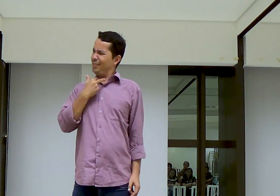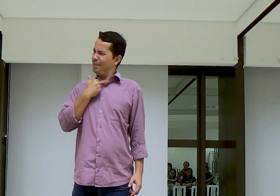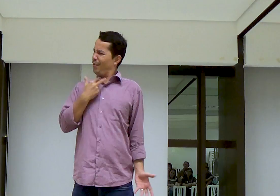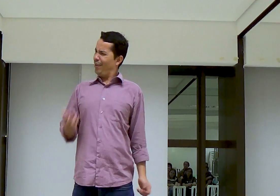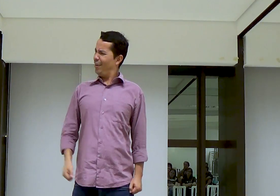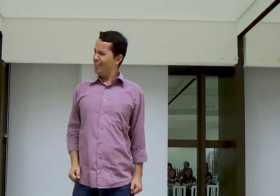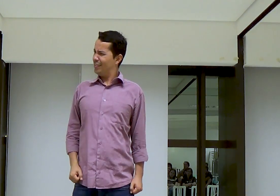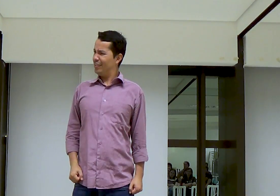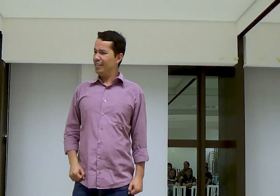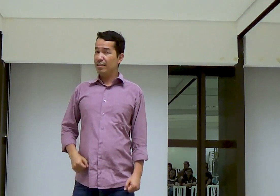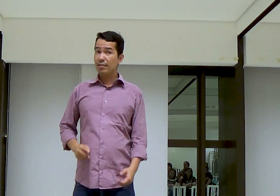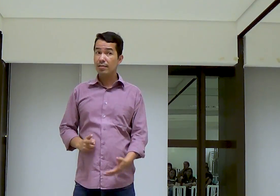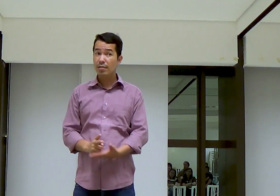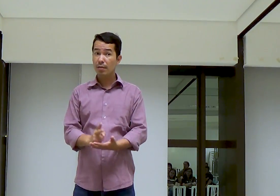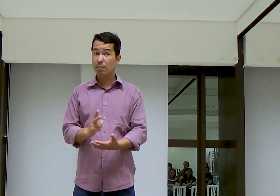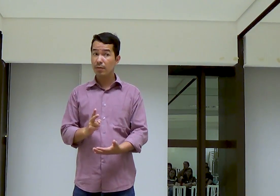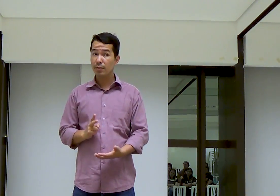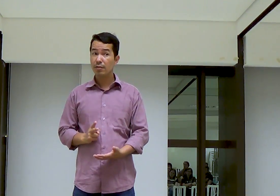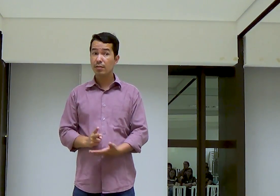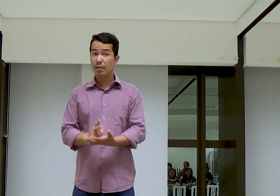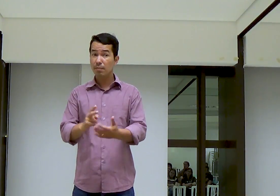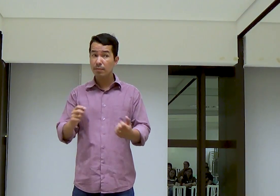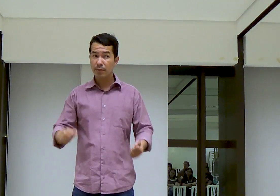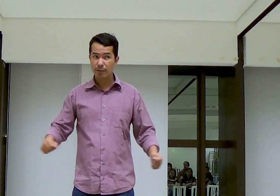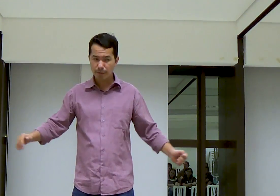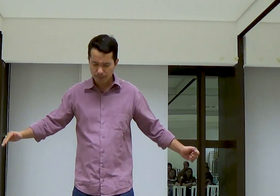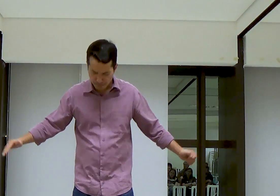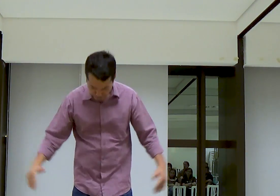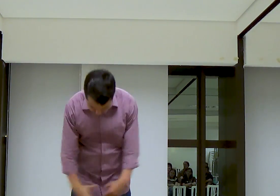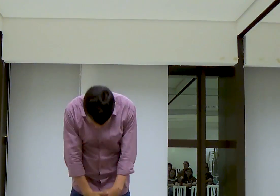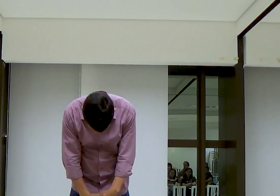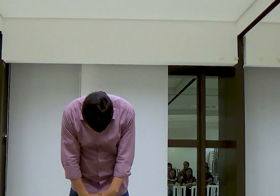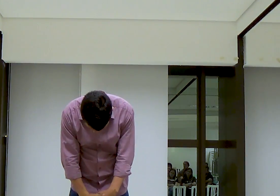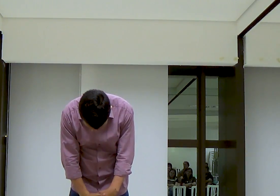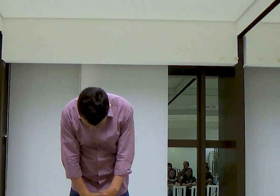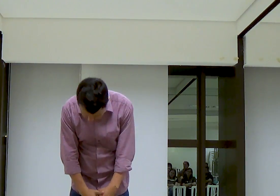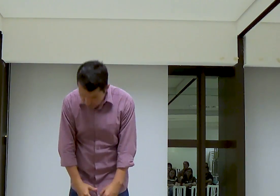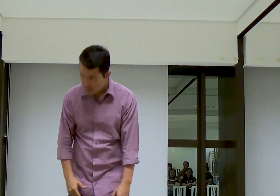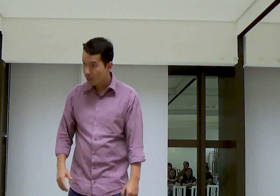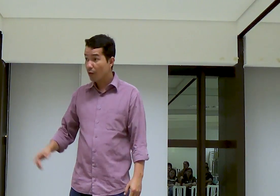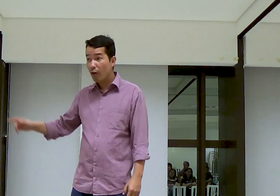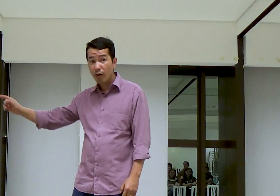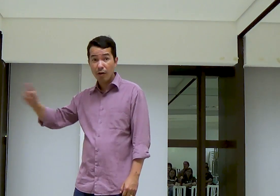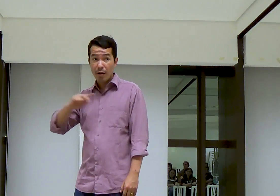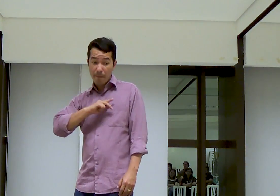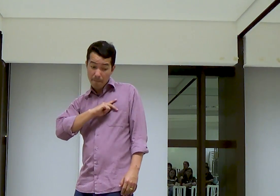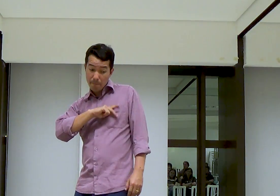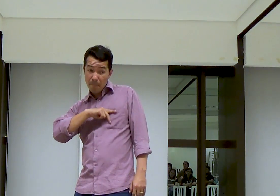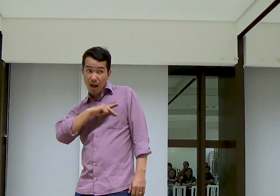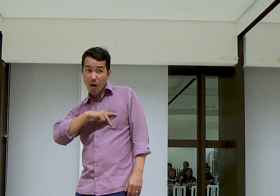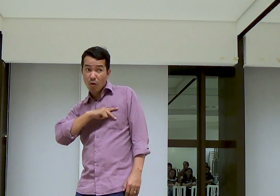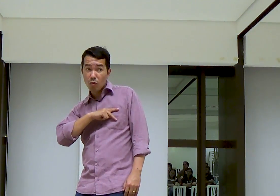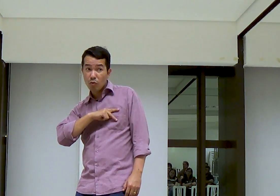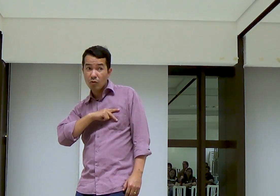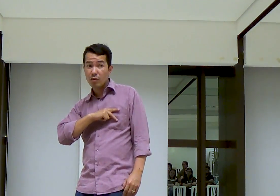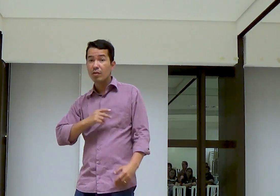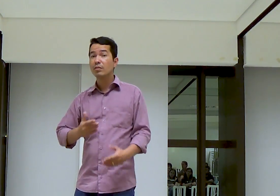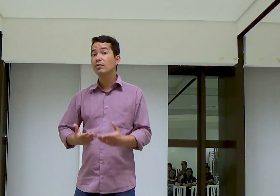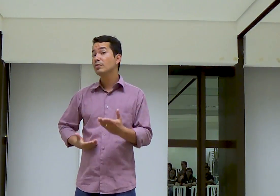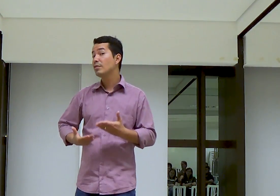que te adorar. Me desculpa, gente, não pode. Nós sempre precisamos agir com humildade. Paulo